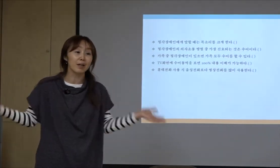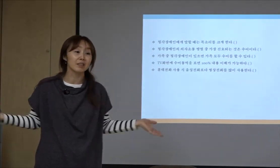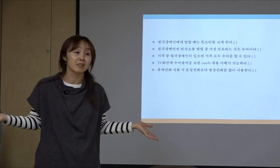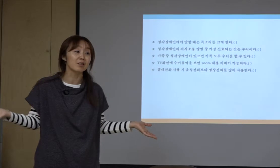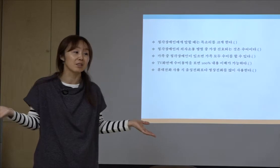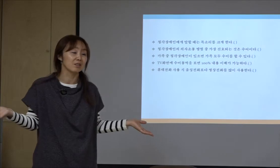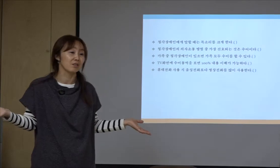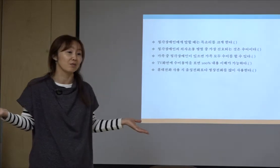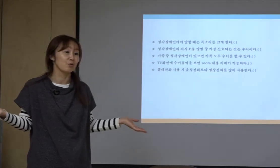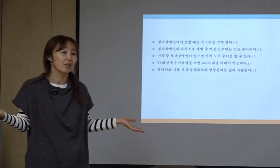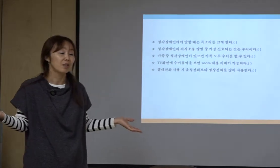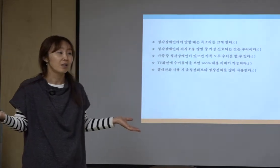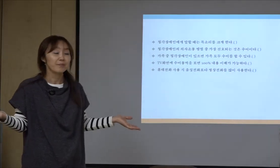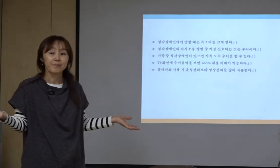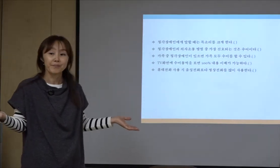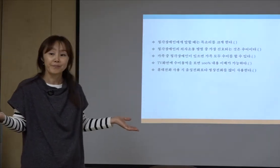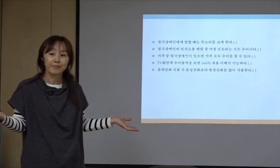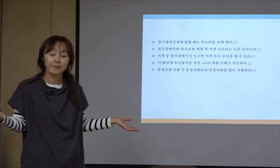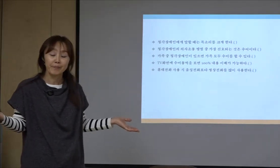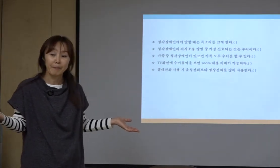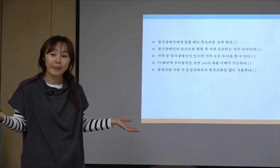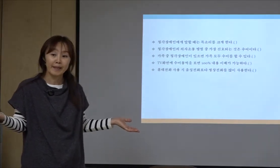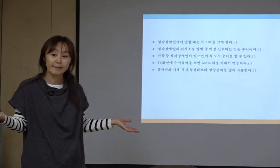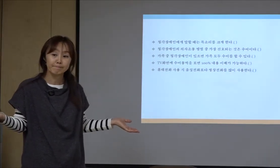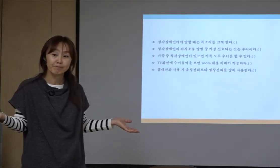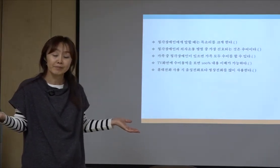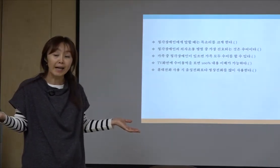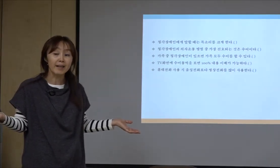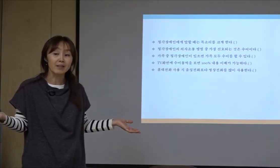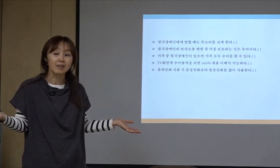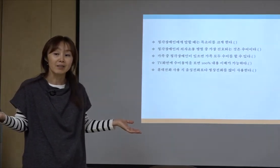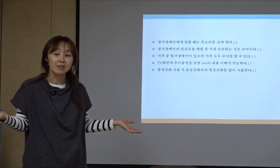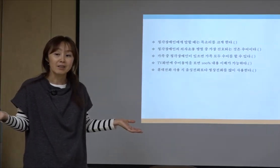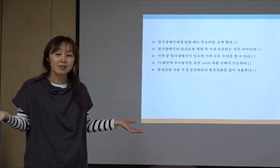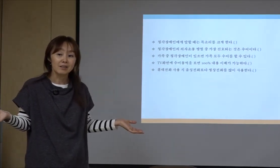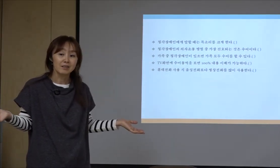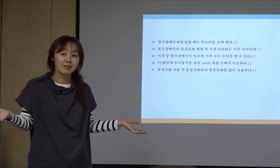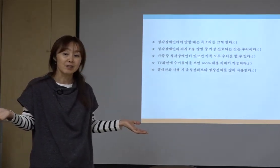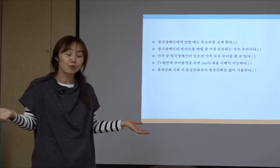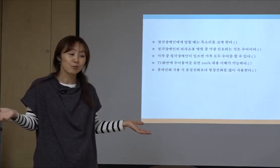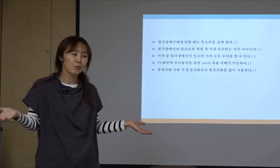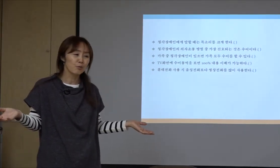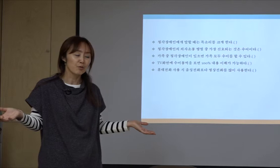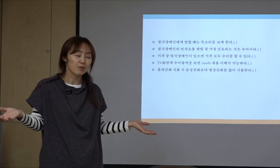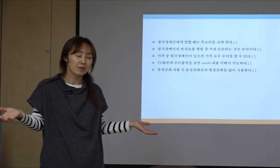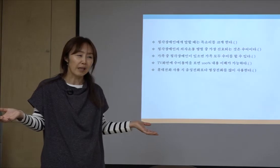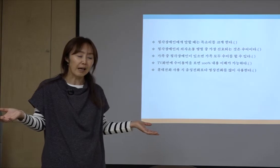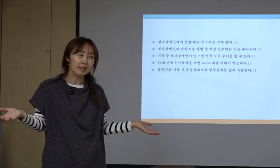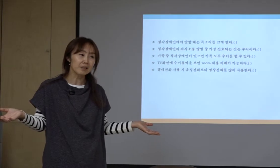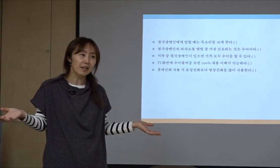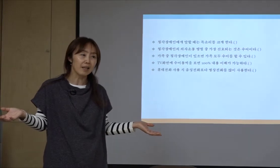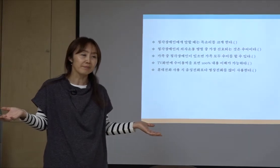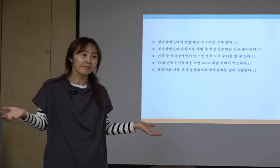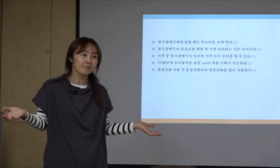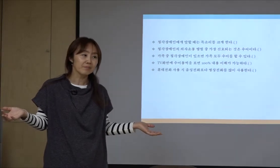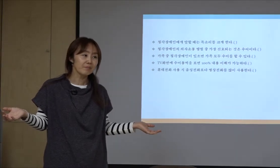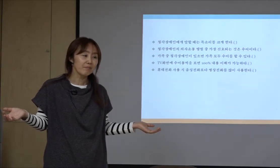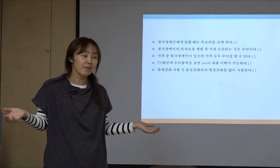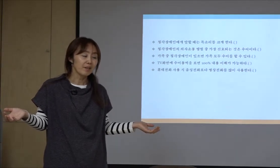많이 늘어났어요. 수화. 웬만한 행사에 지방 행사에도 다 해요. 하잖아. 그리고 뭐 다 하는데